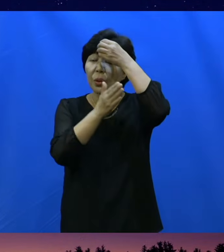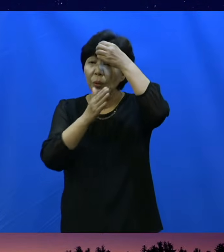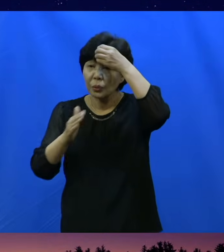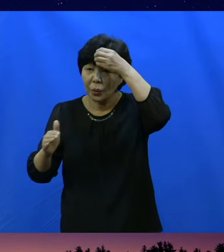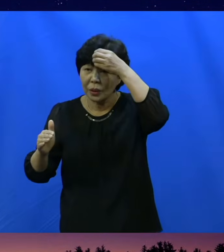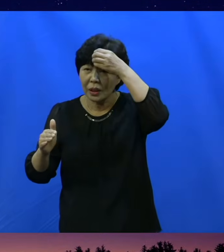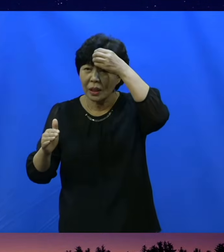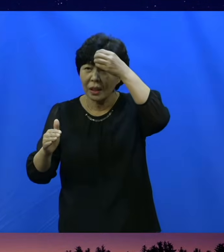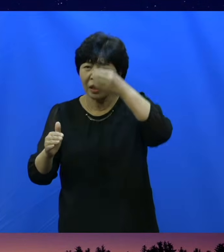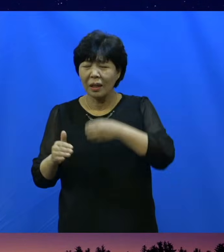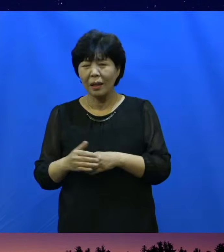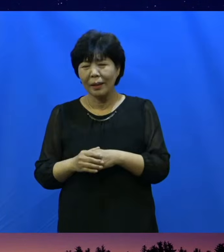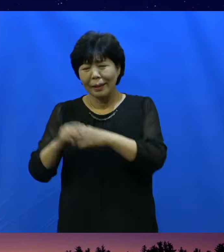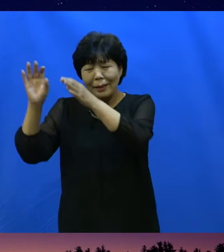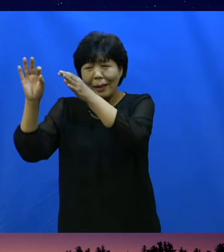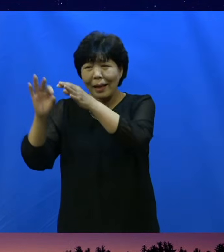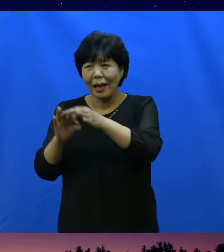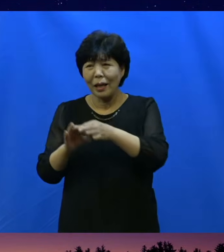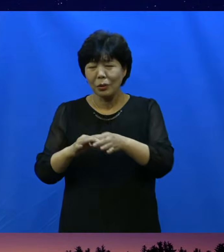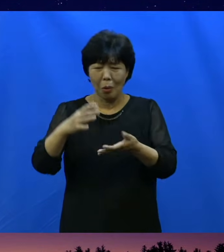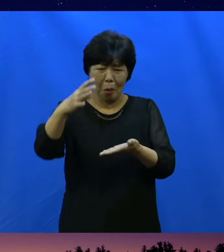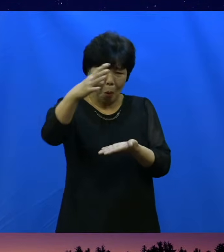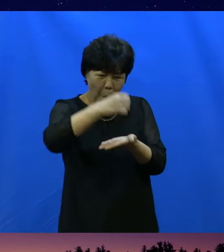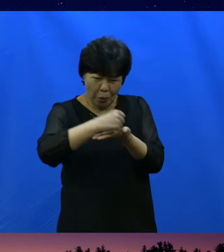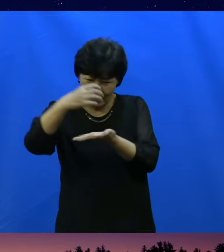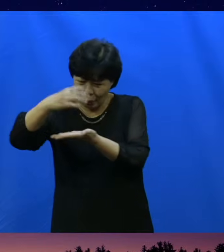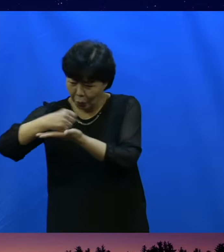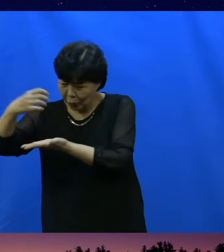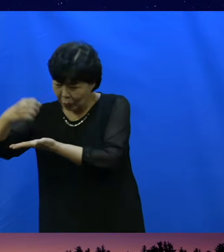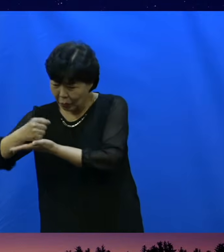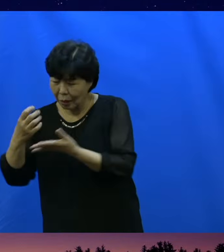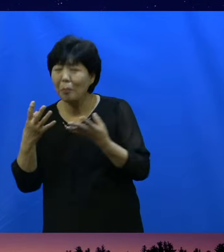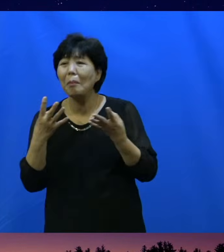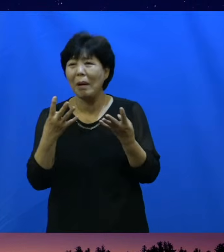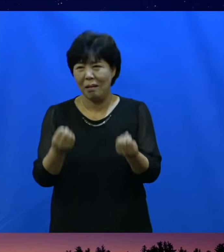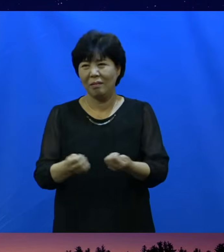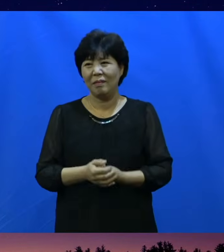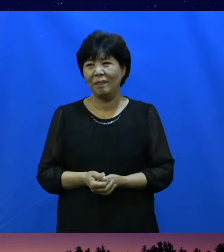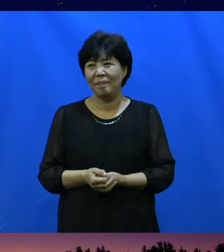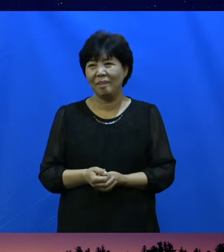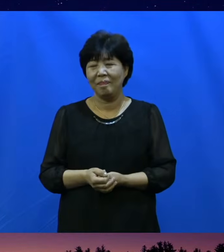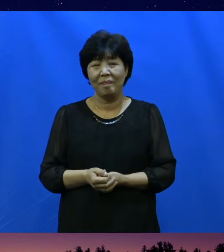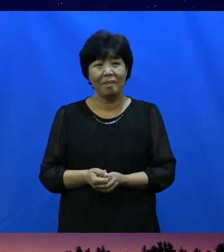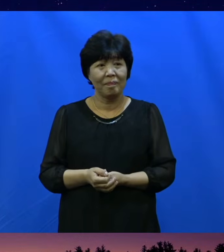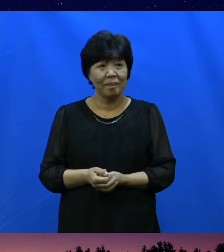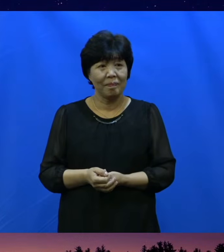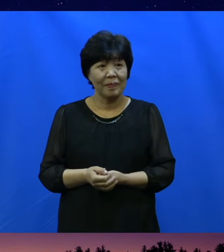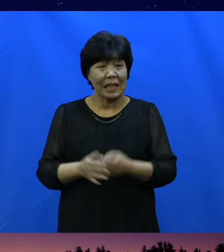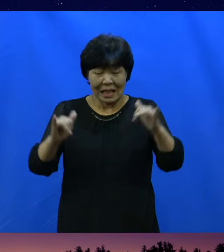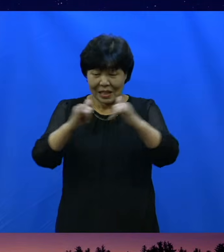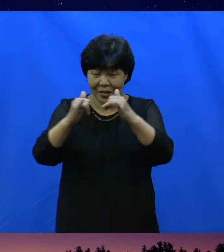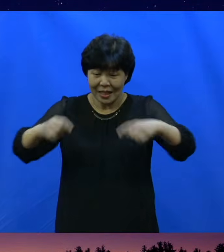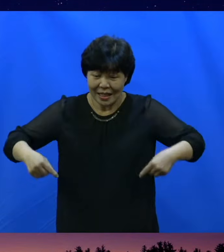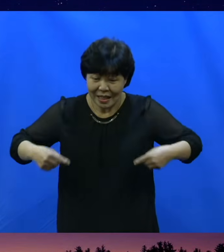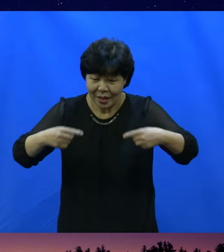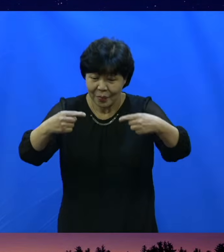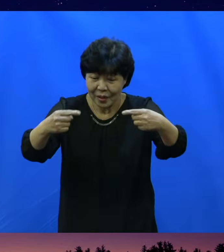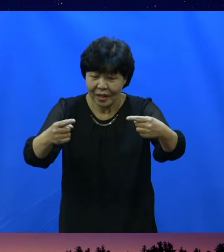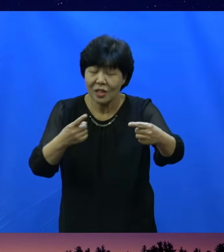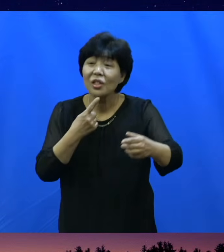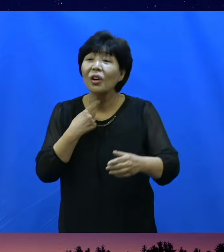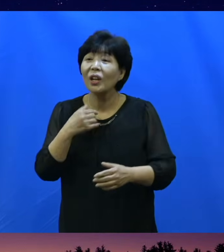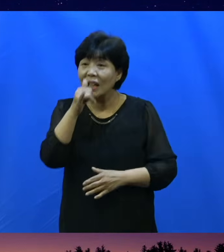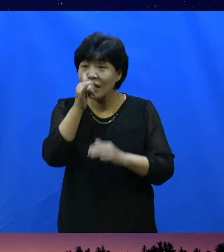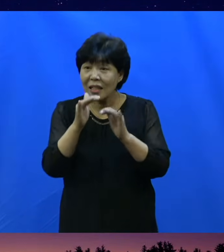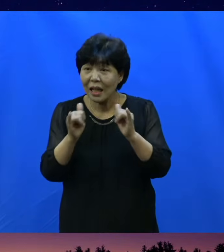세력들의 무수하게 공격을 받는 걸 바울이 보았을 거예요. 그죠? 여러분, 전쟁에 참여해 본 사람들은 전쟁에 어떻게